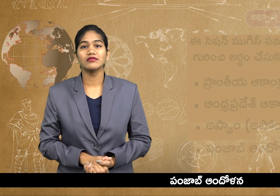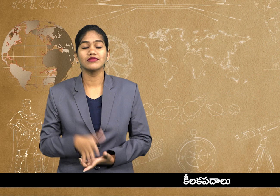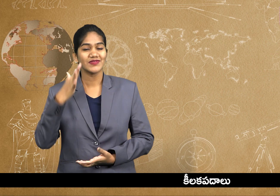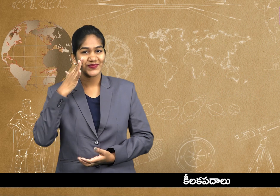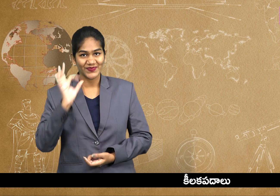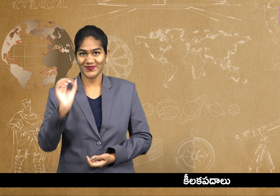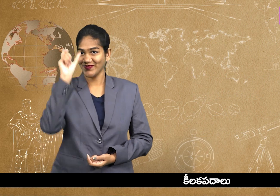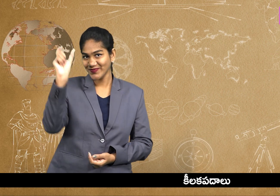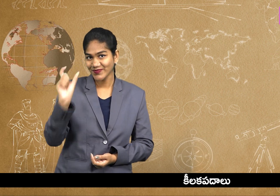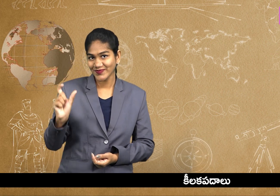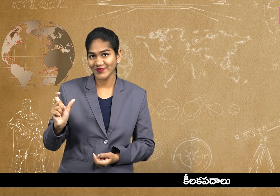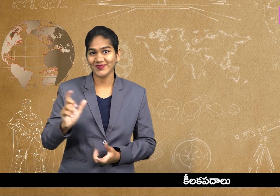కీలక పదాలు: